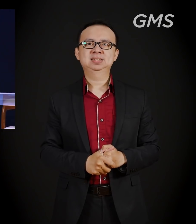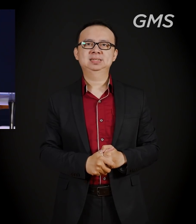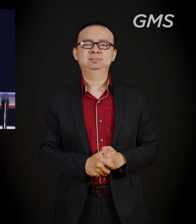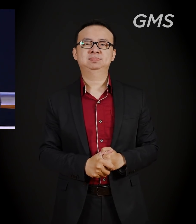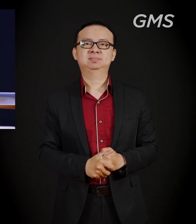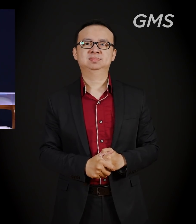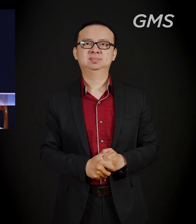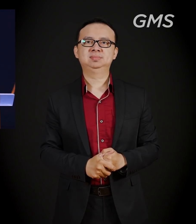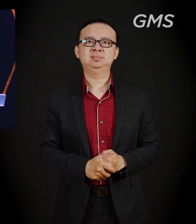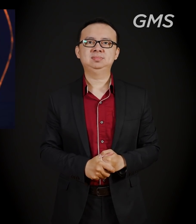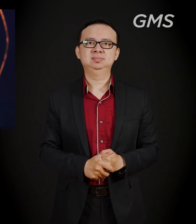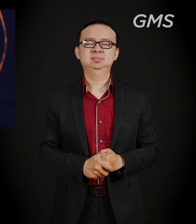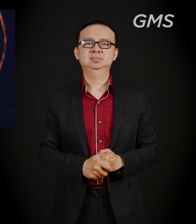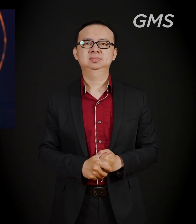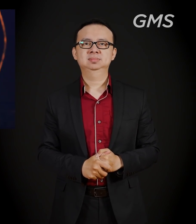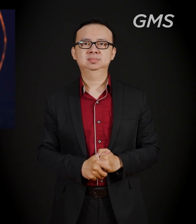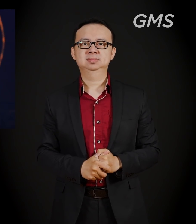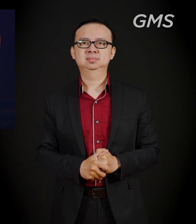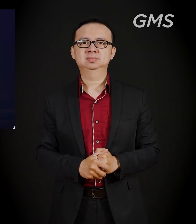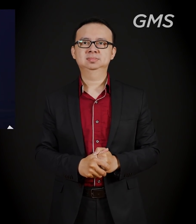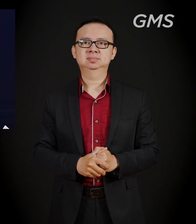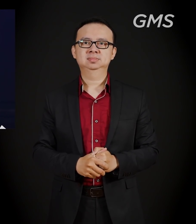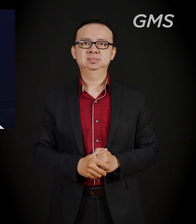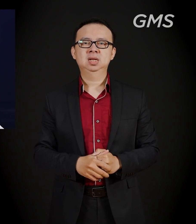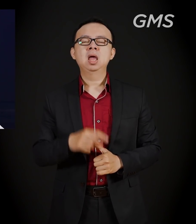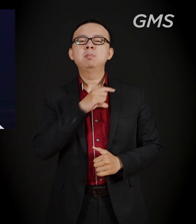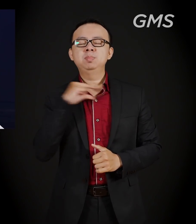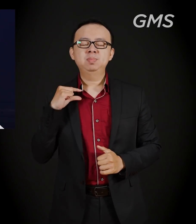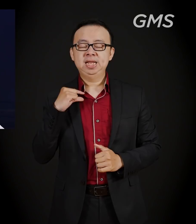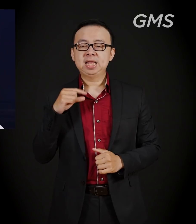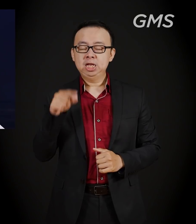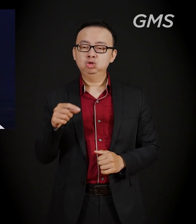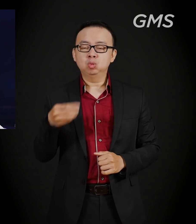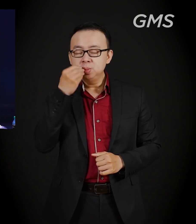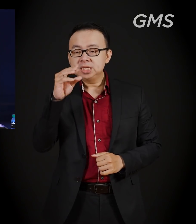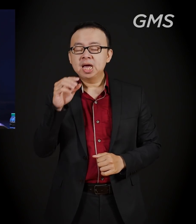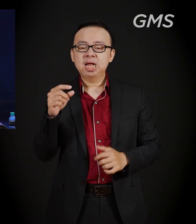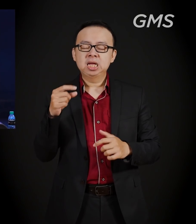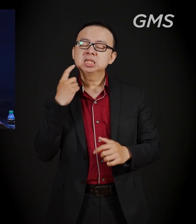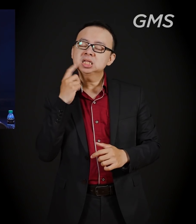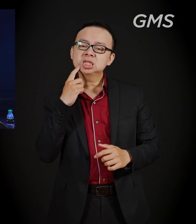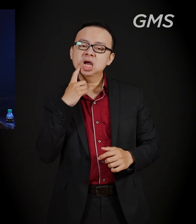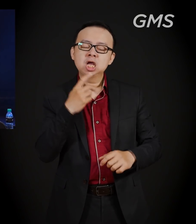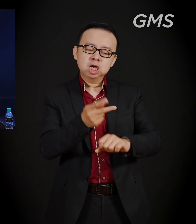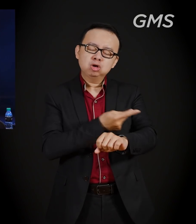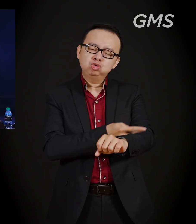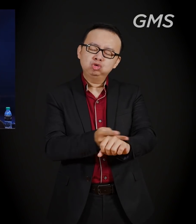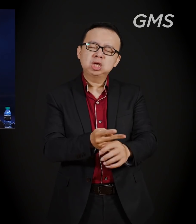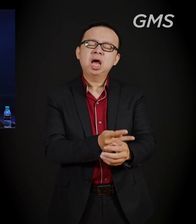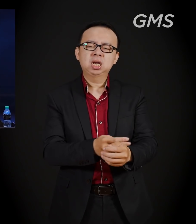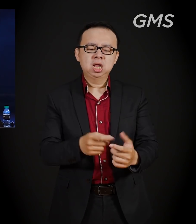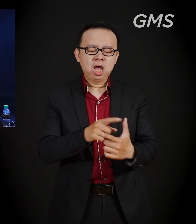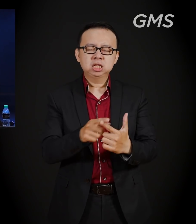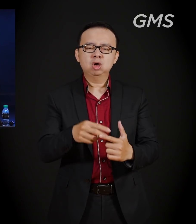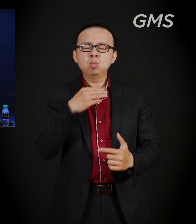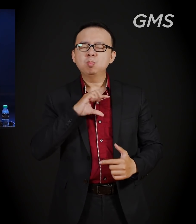Pendeta yang berbicara tentang kekudusan. Pendeta yang berbicara tentang penyembahan. Pendeta yang bicara tentang